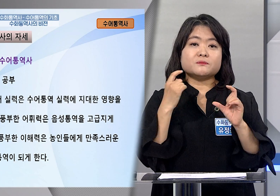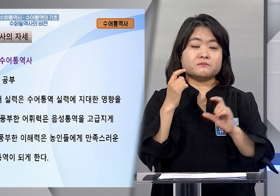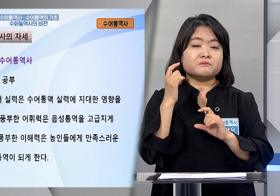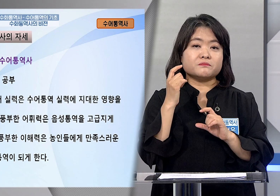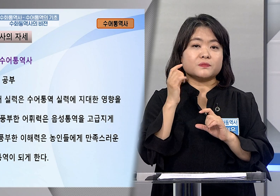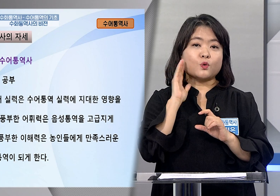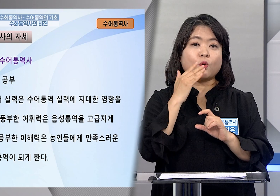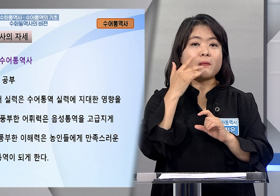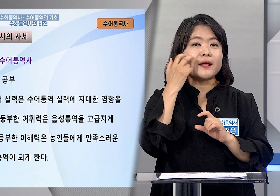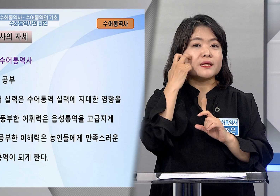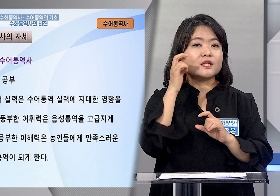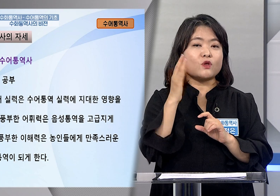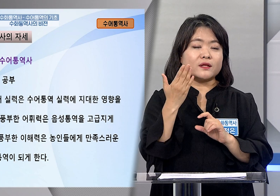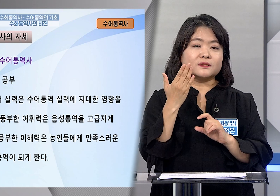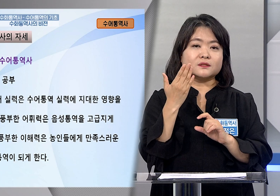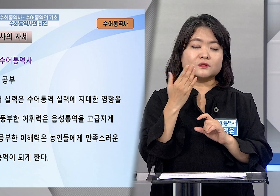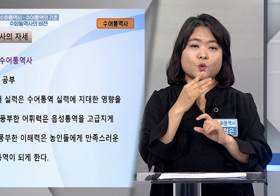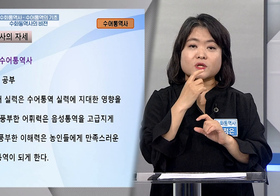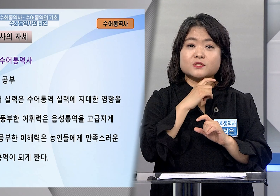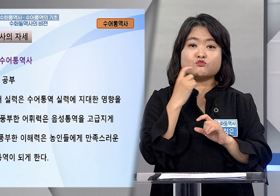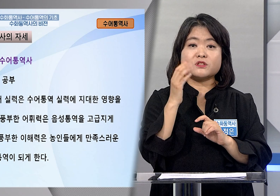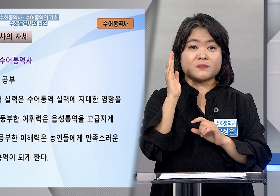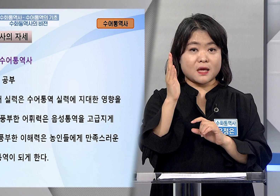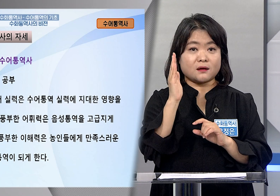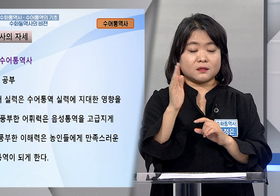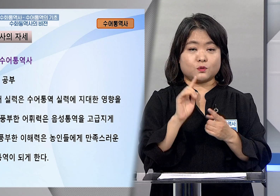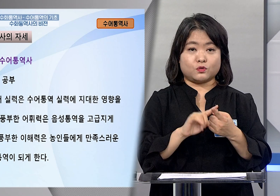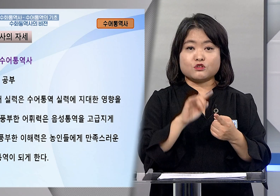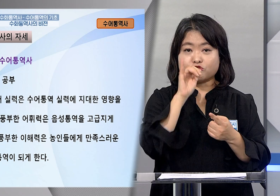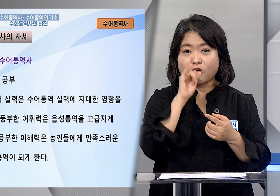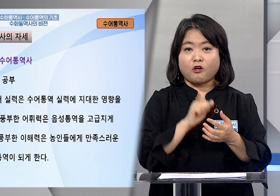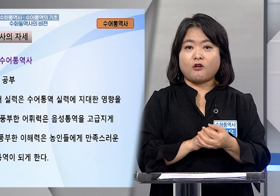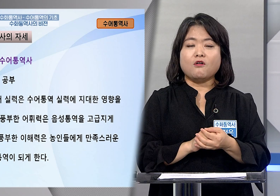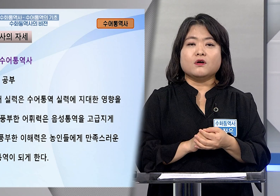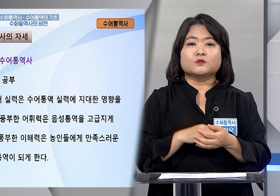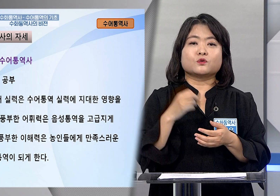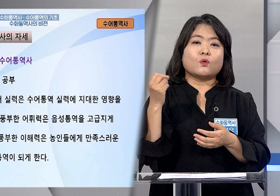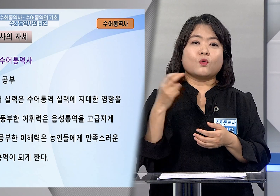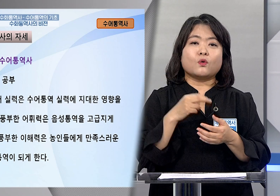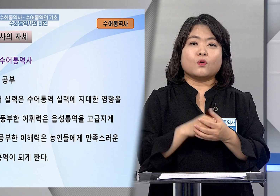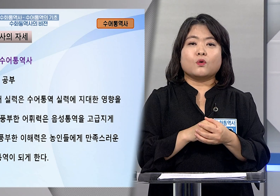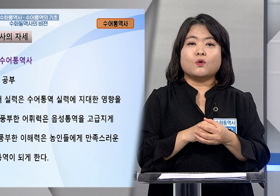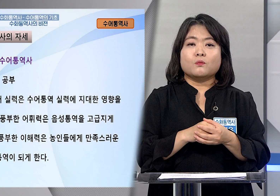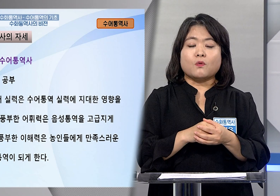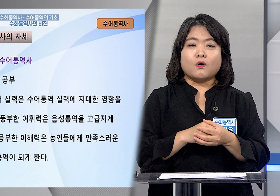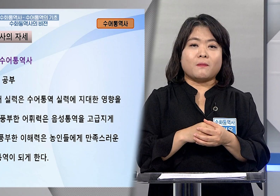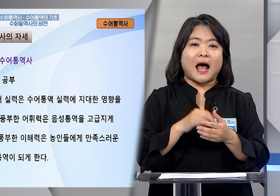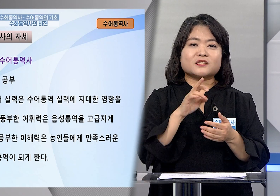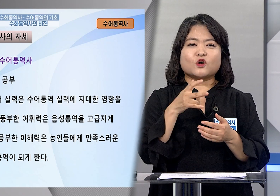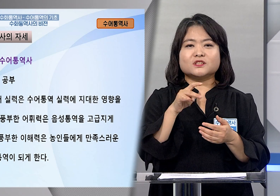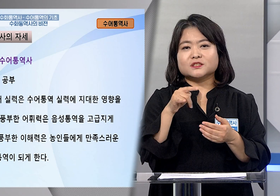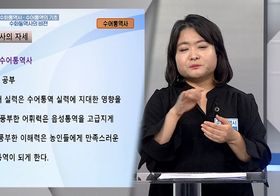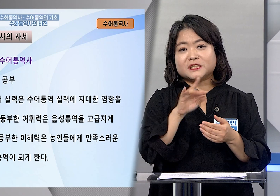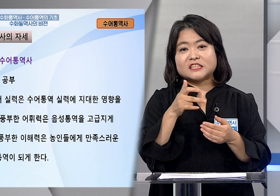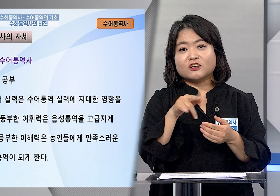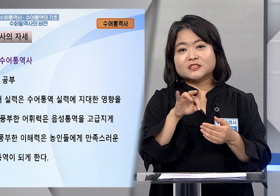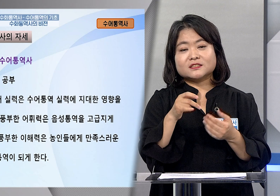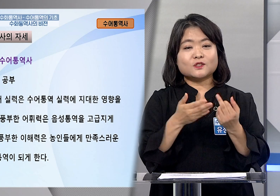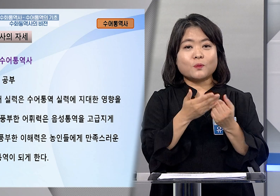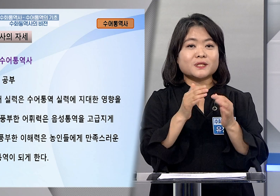신부님, 농맹인이 되는 독일 신부님 이야기도 있고요. 또 뭐 마서즈, 비니어드, 섬